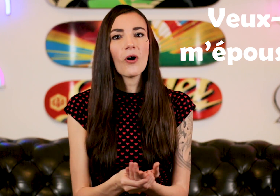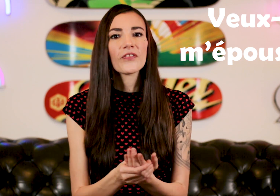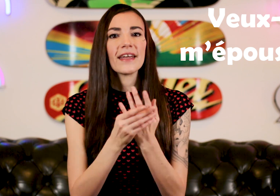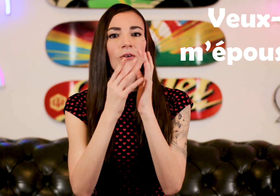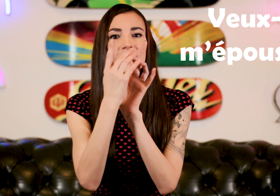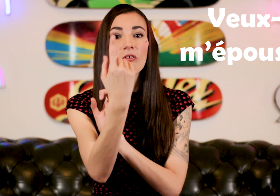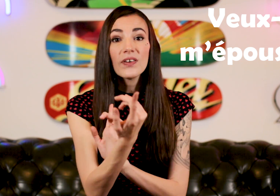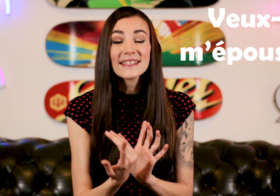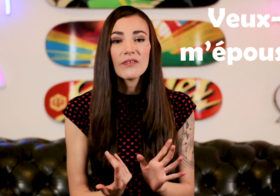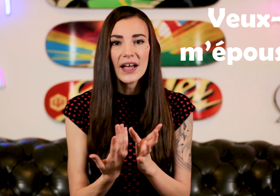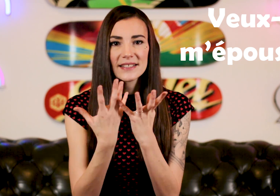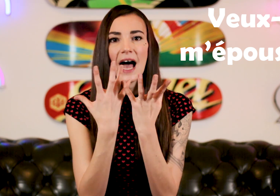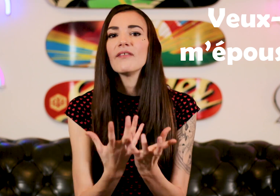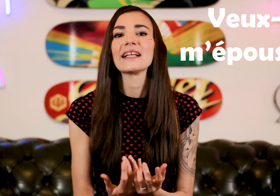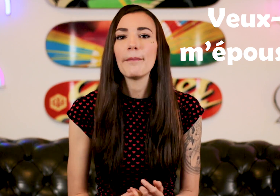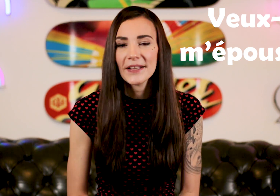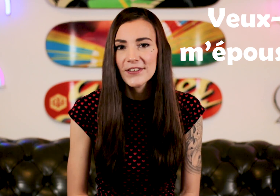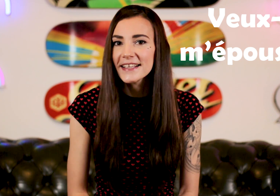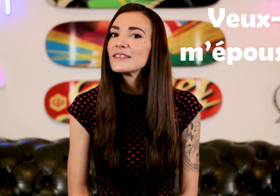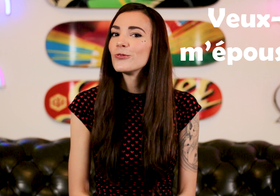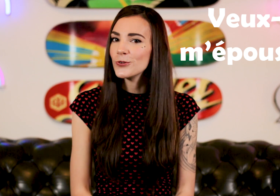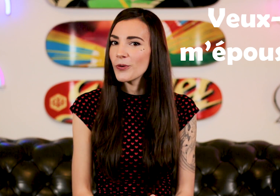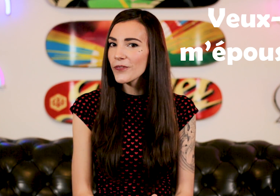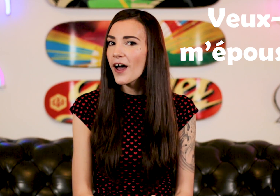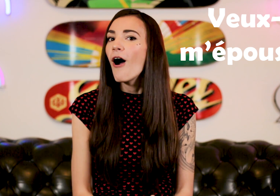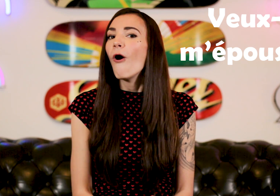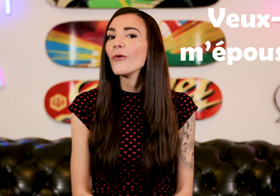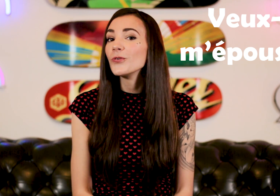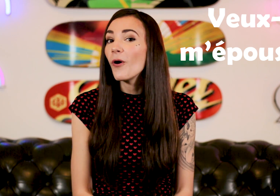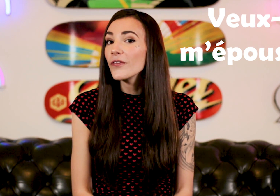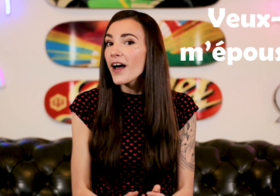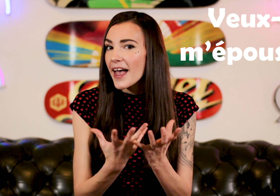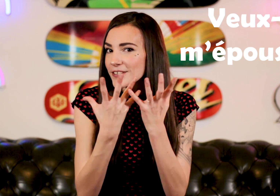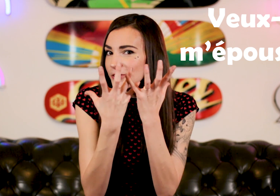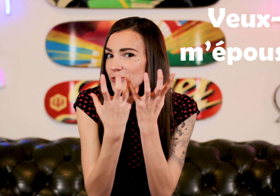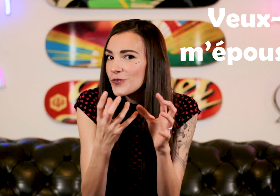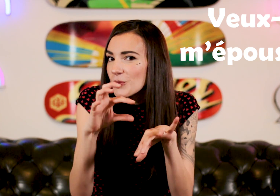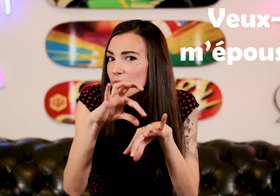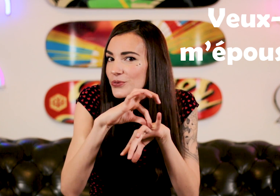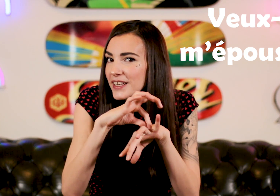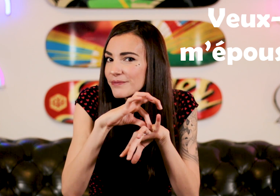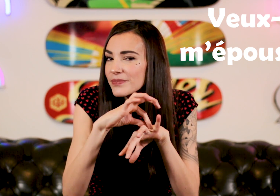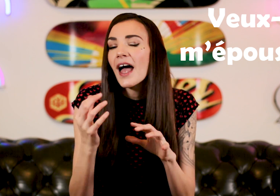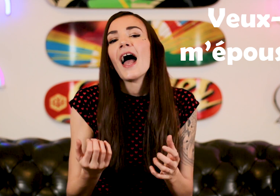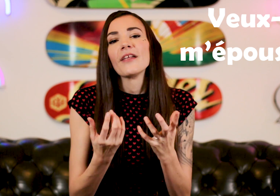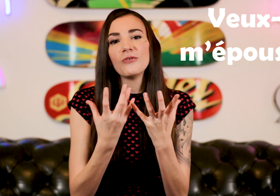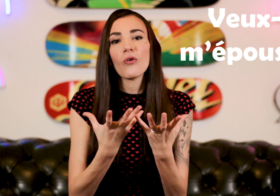demande et qu'on est en face à face avec la personne à qui on le demande, on demande « Est-ce que tu veux m'épouser ?» Donc, on